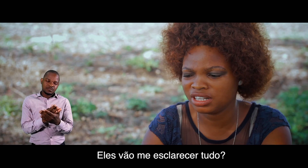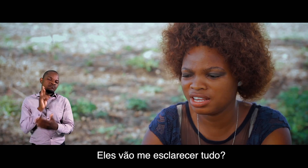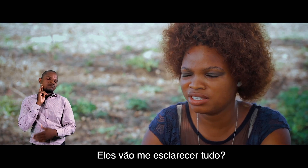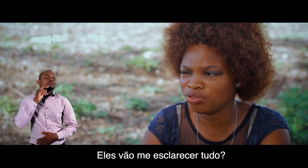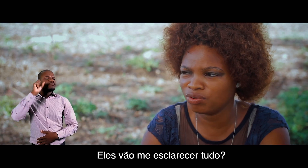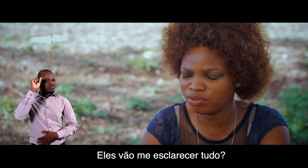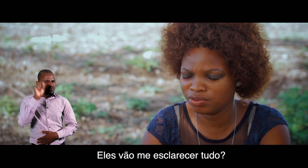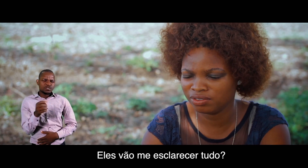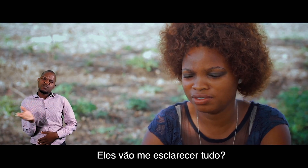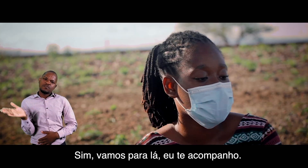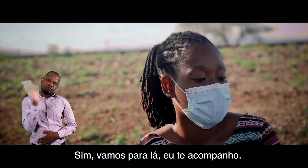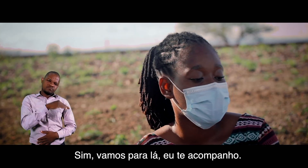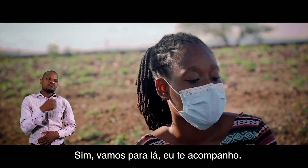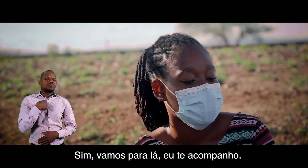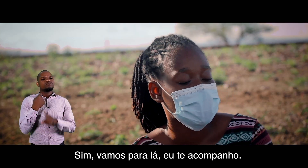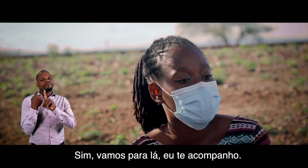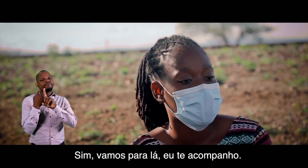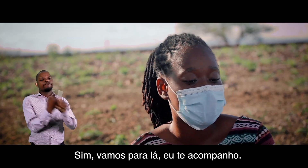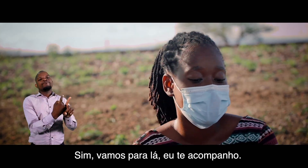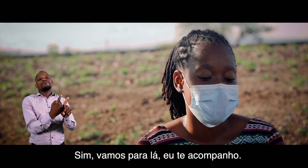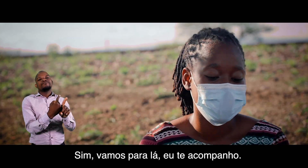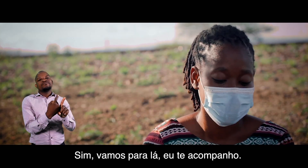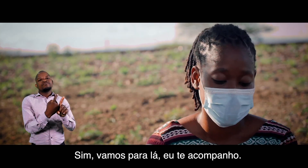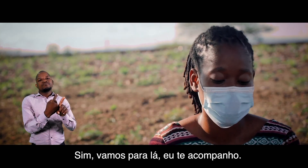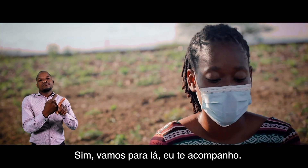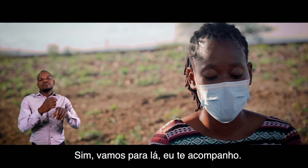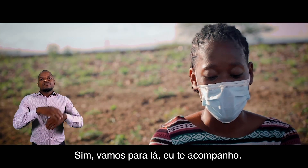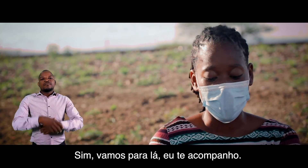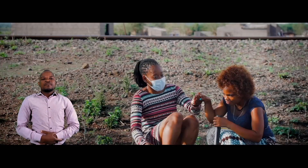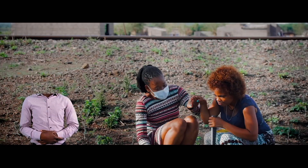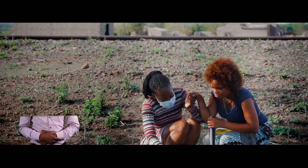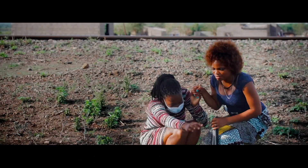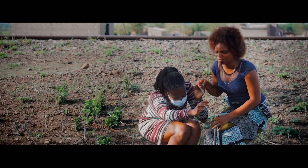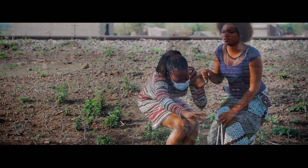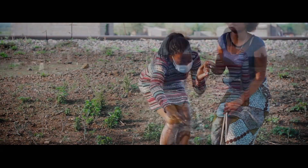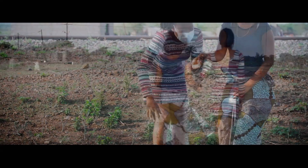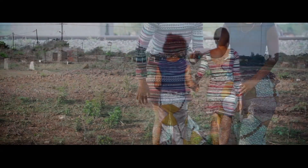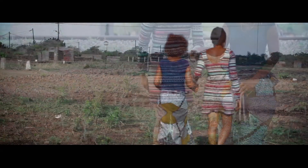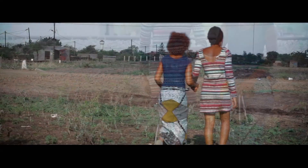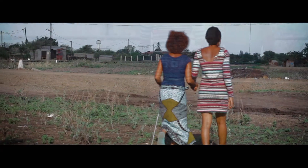vão me esclarecer tudo. Sim, vamos para lá, eu te acompanho.